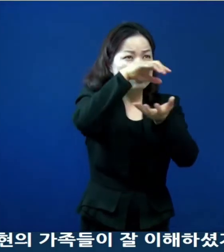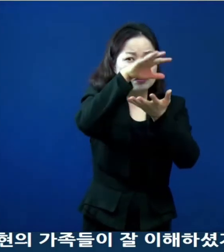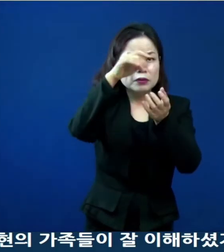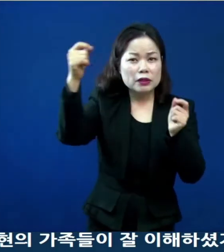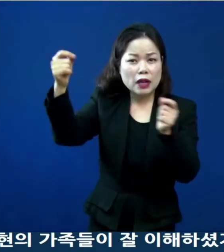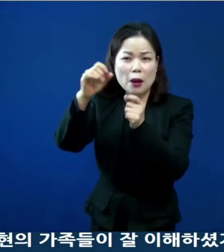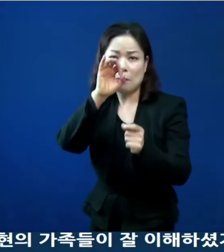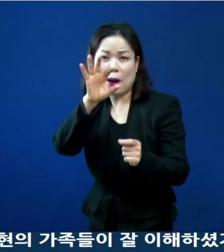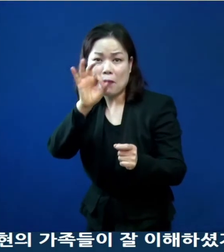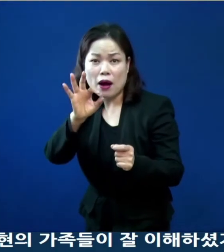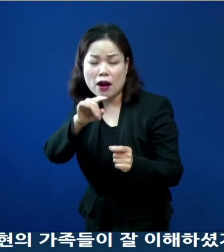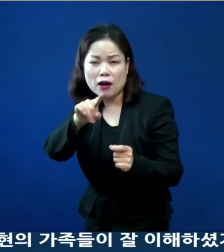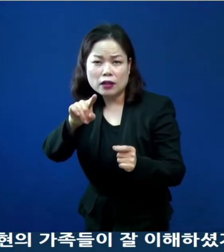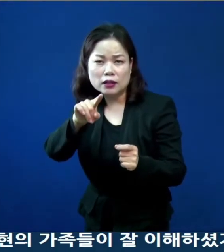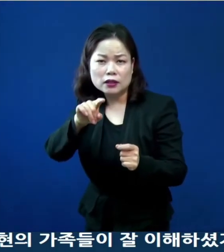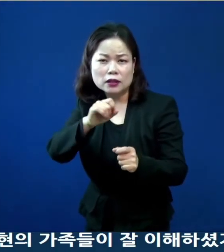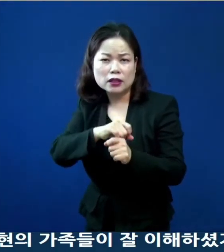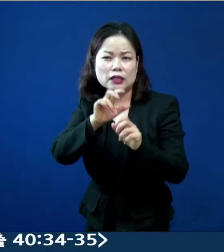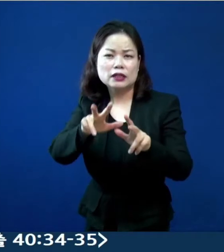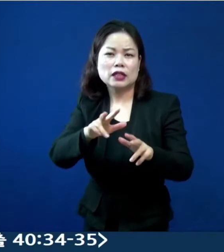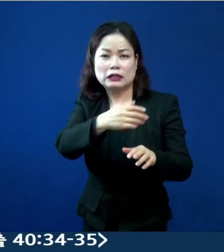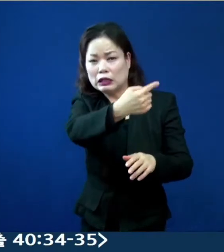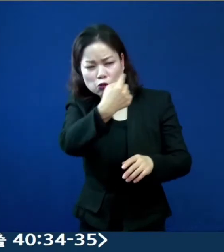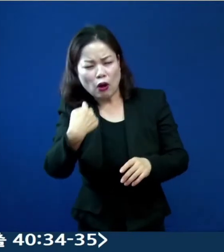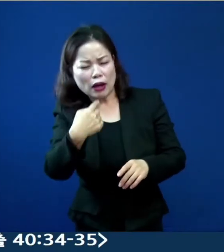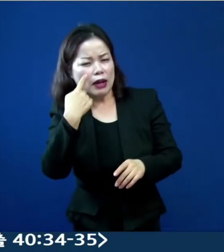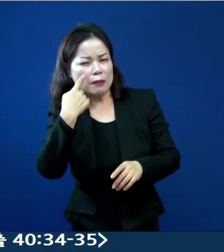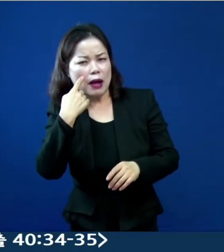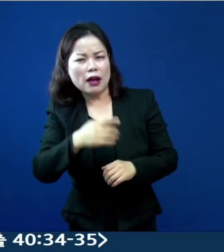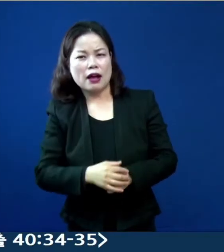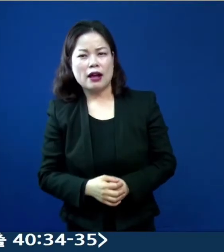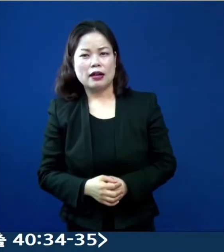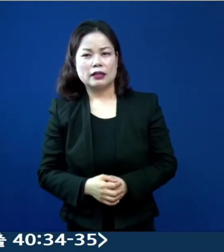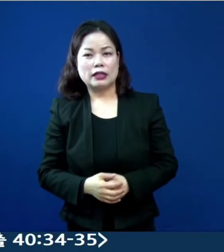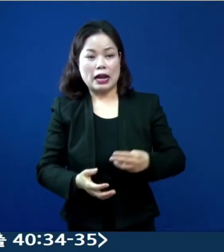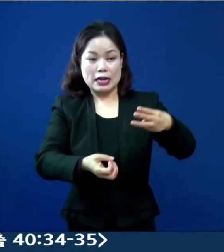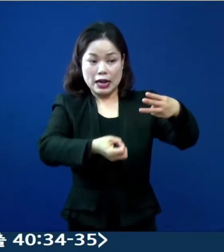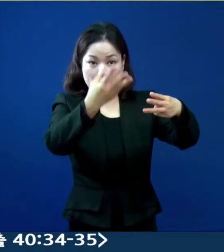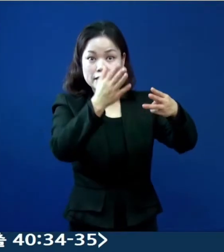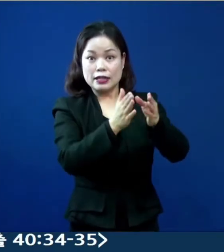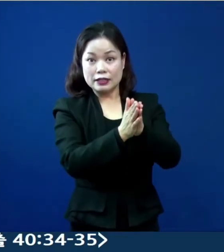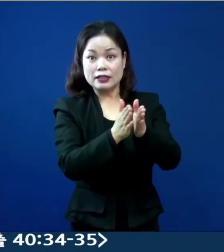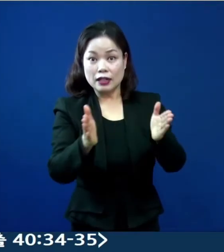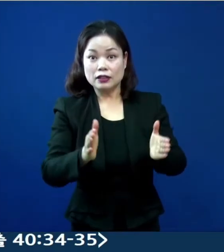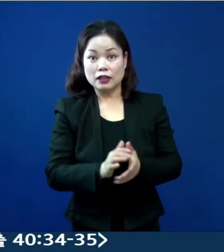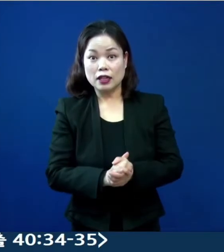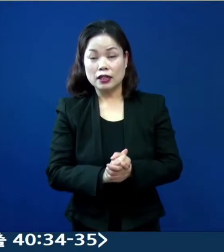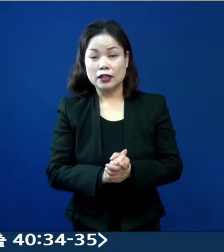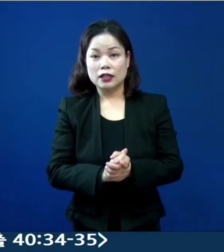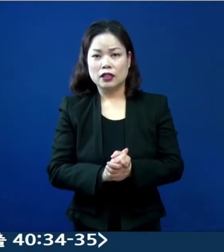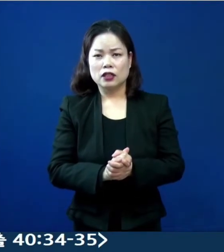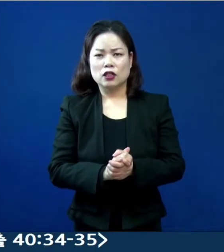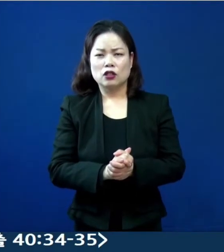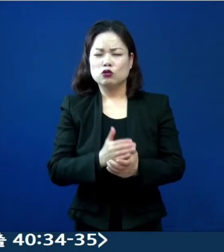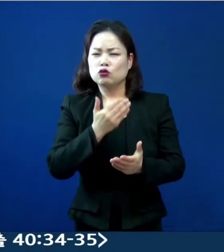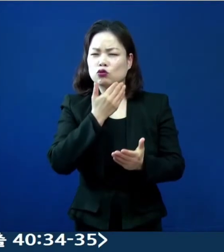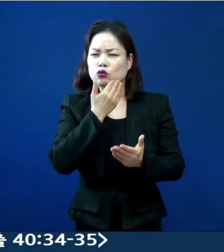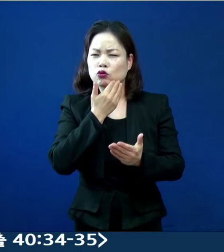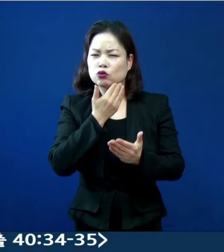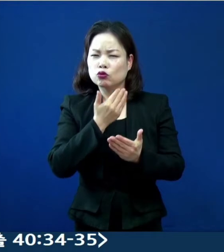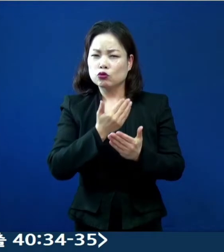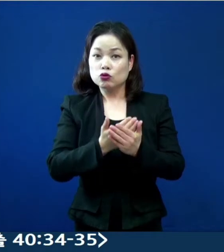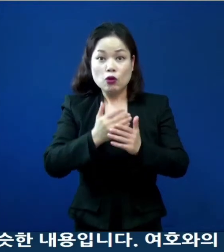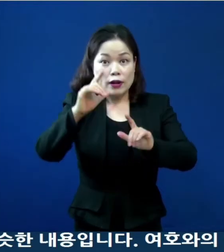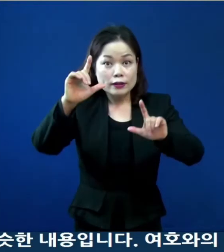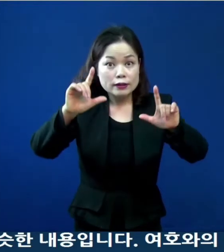없었다. 레위기에서 그 모세를 부르는 거예요. 이제 들어와라 부르는 거죠. 그 레위기의 시작이었습니다. 여러분, 이 중요한